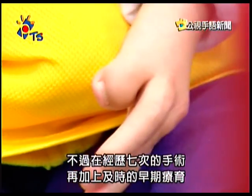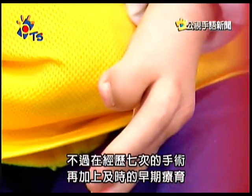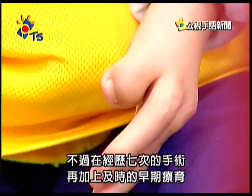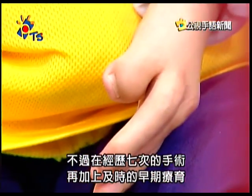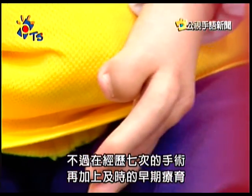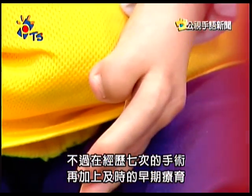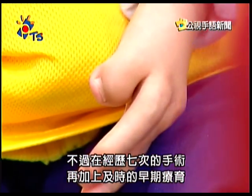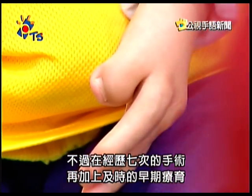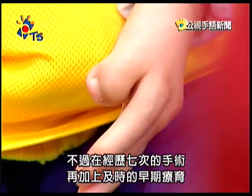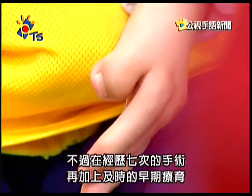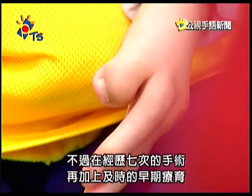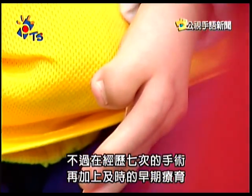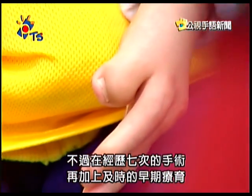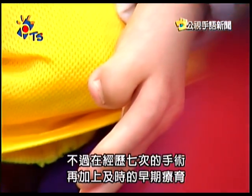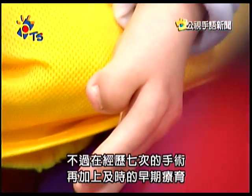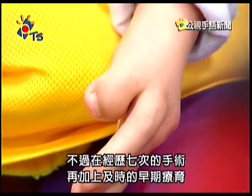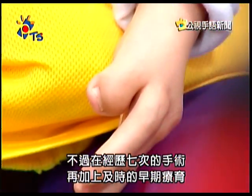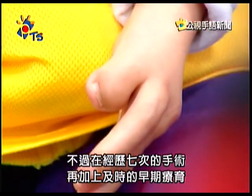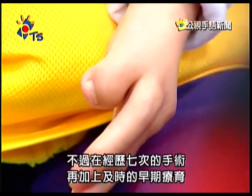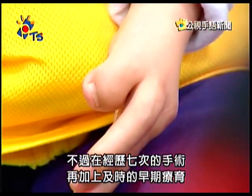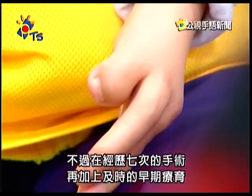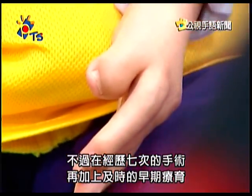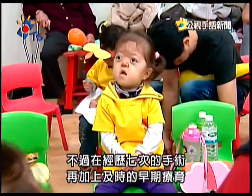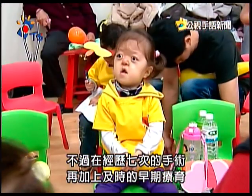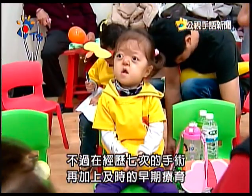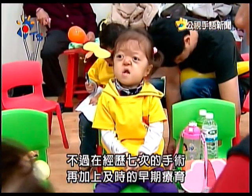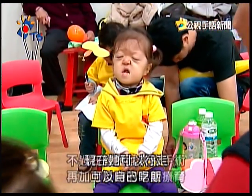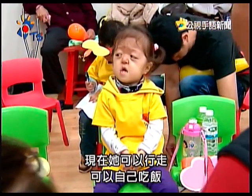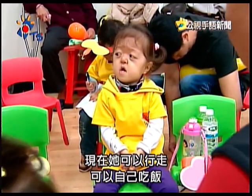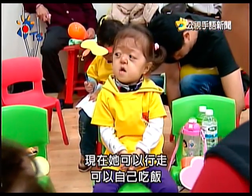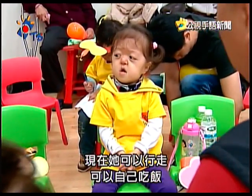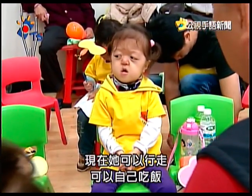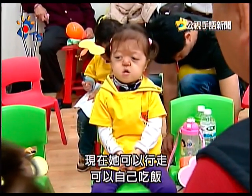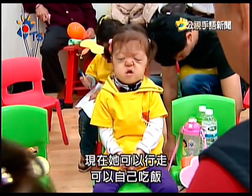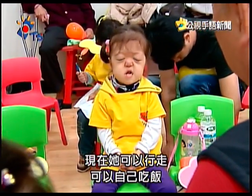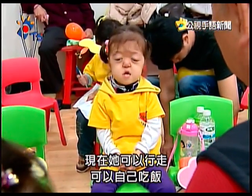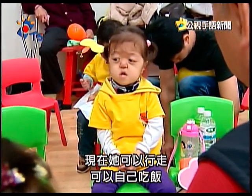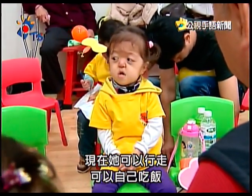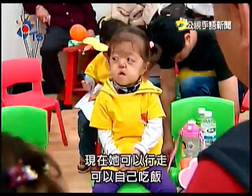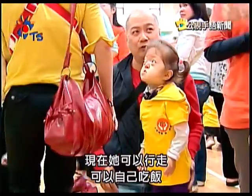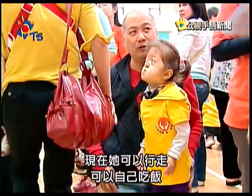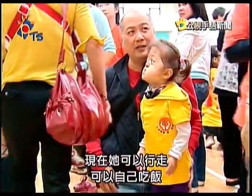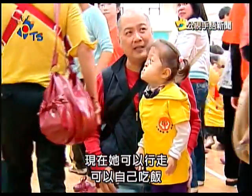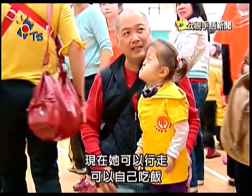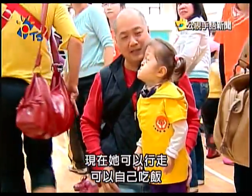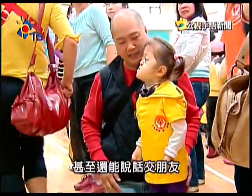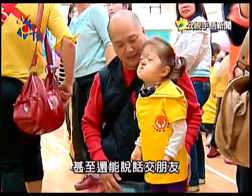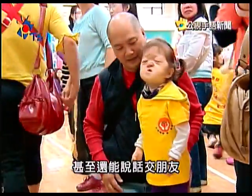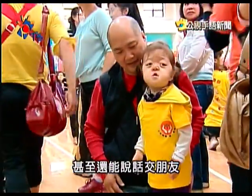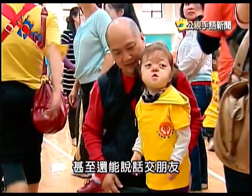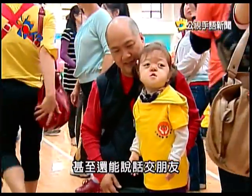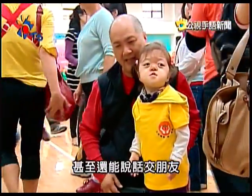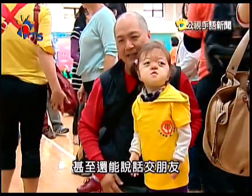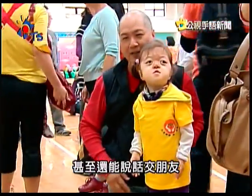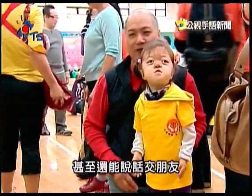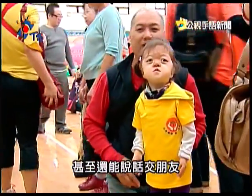历7次的手术，再加上及时的早期疗愈，现在他可以行走，可以自己吃饭，甚至还能说话交朋